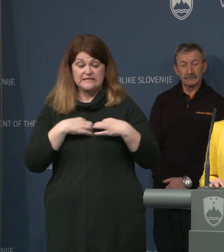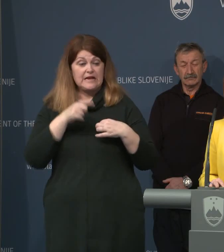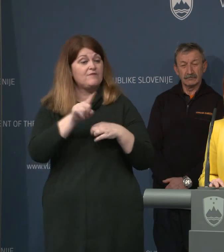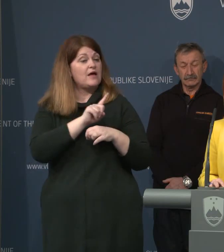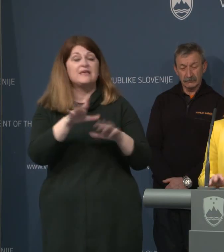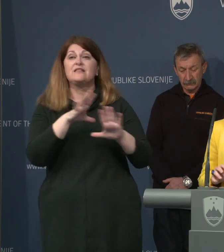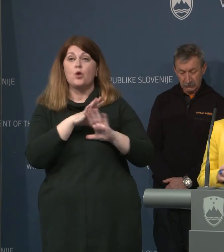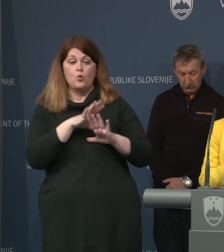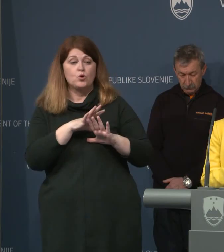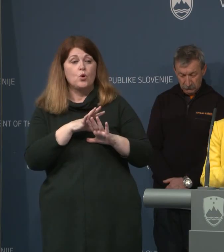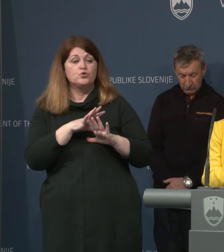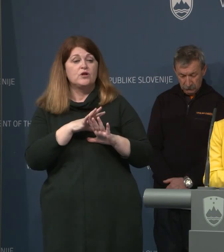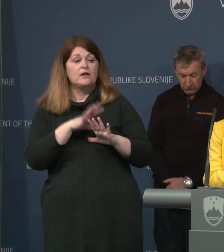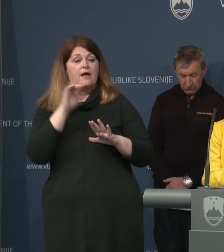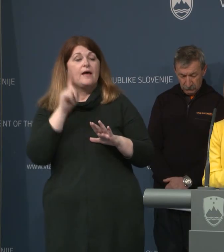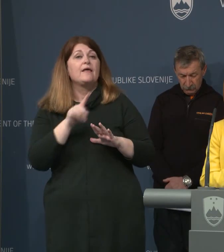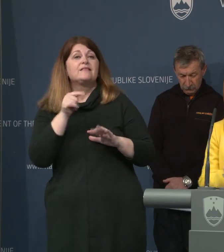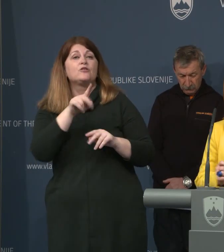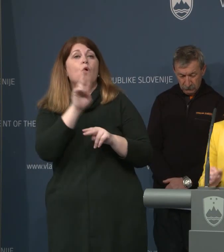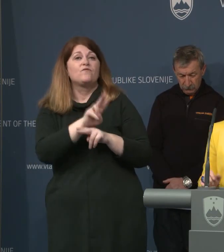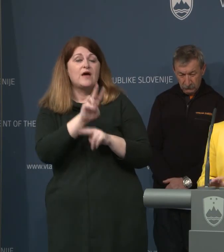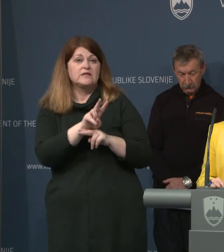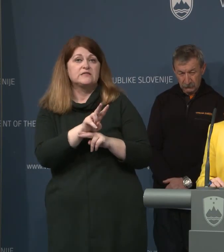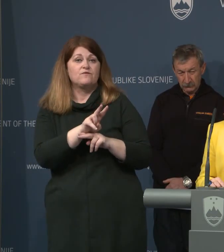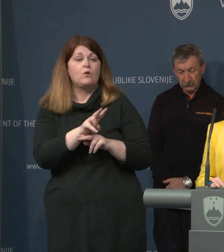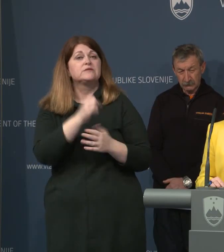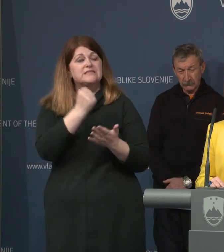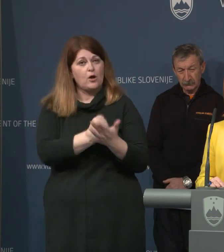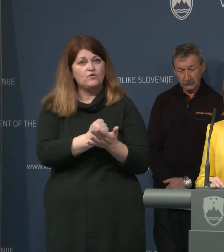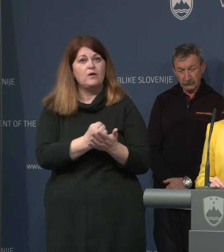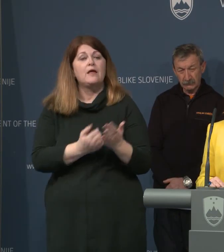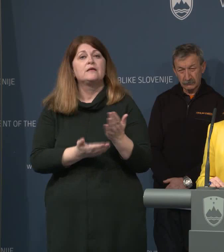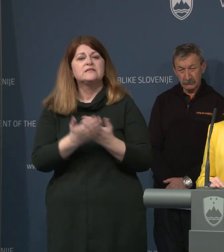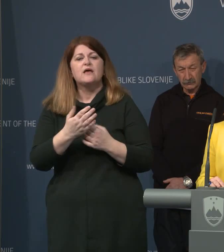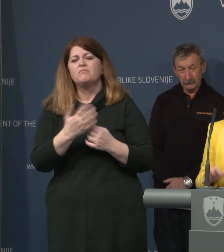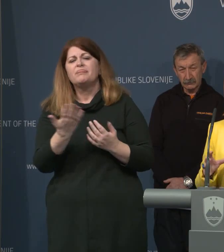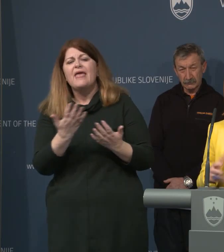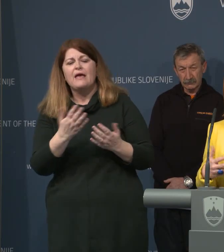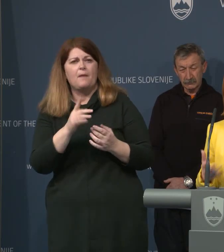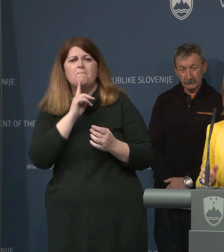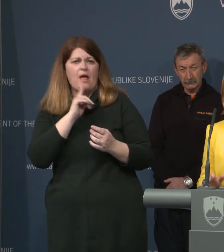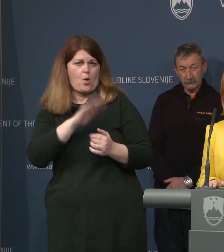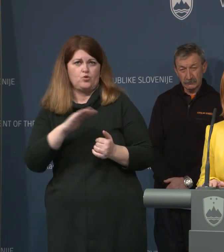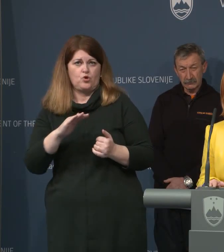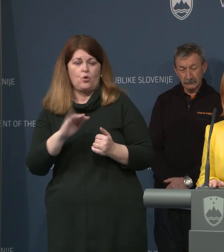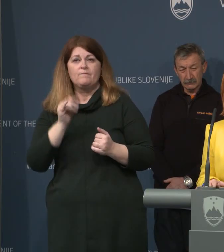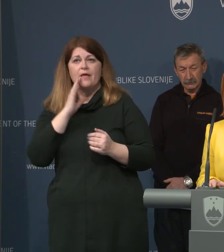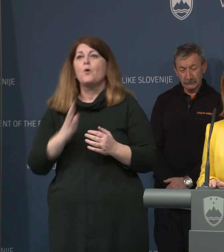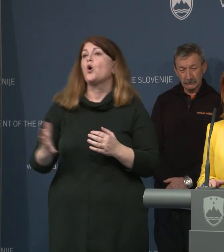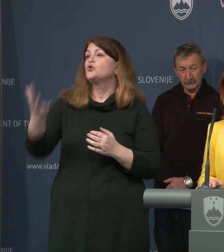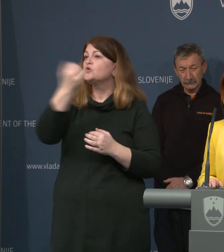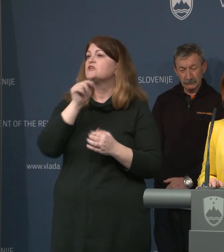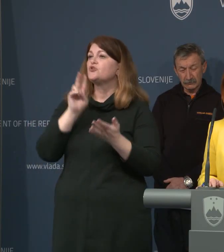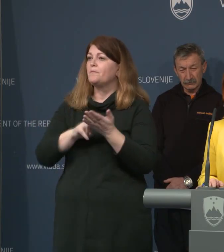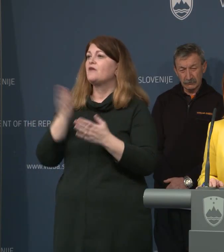ogrožena in da je to varstvo seveda zagotovljeno za par otrok, a ne da bo dosežen ta